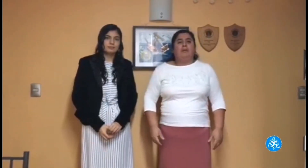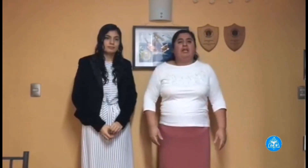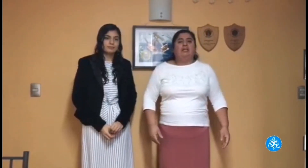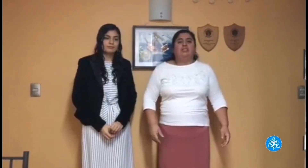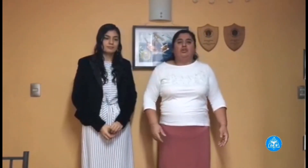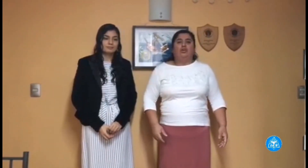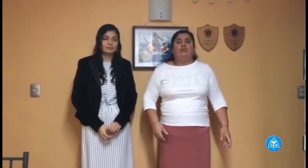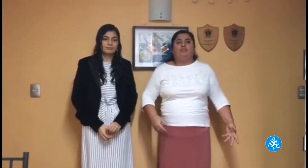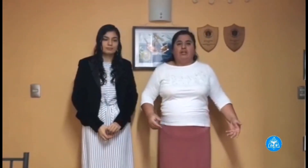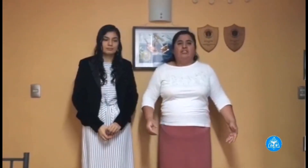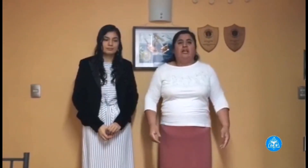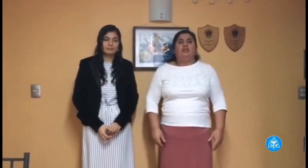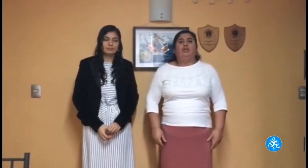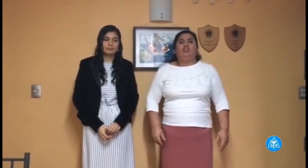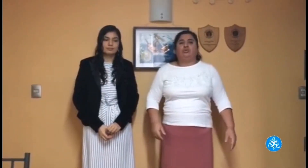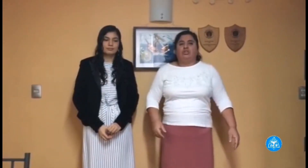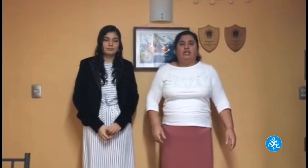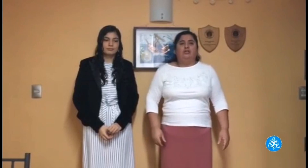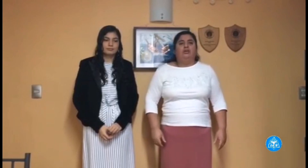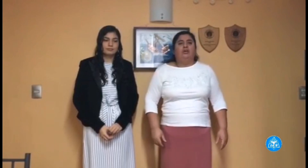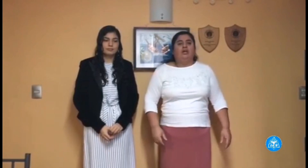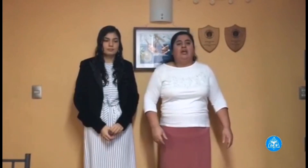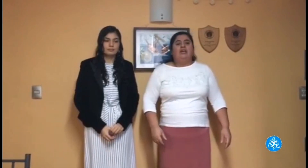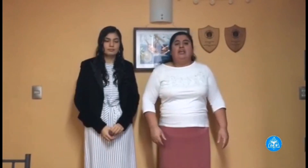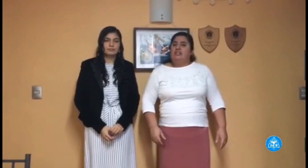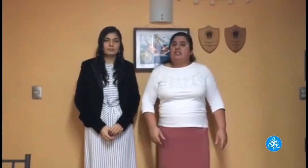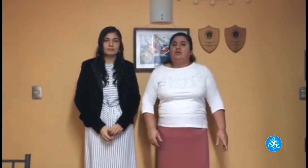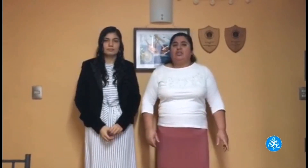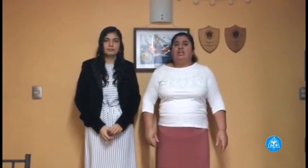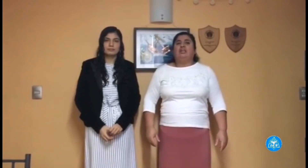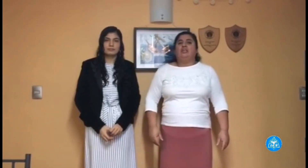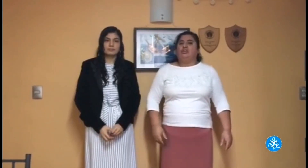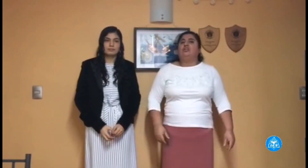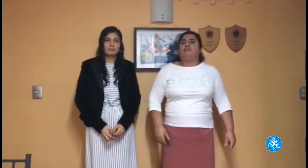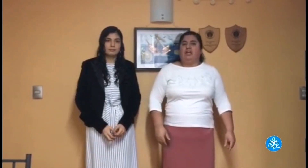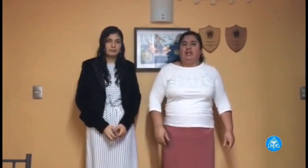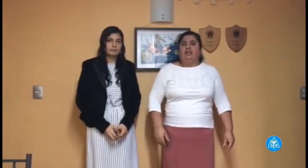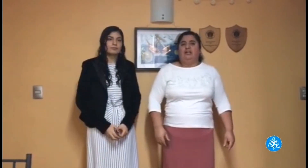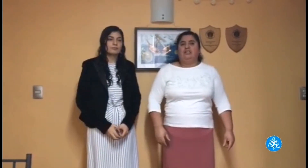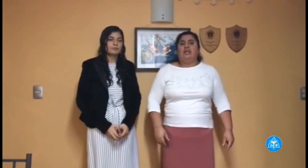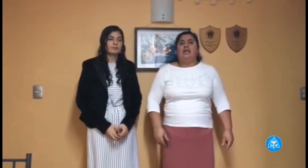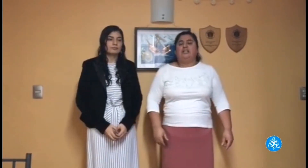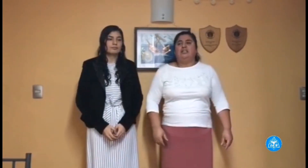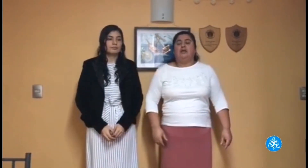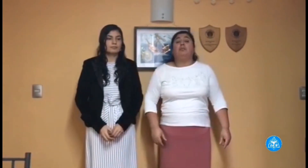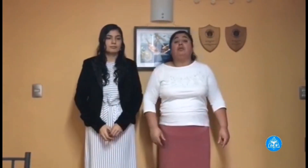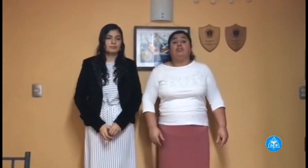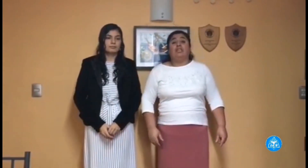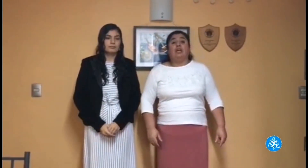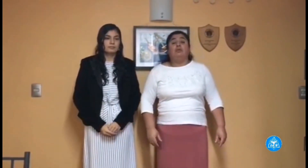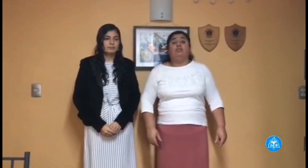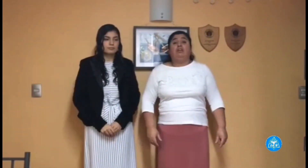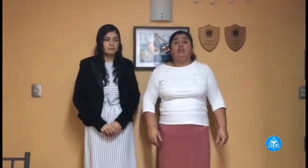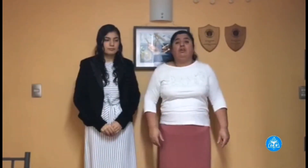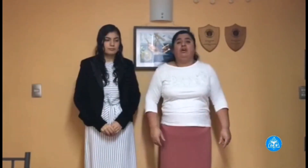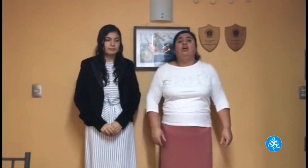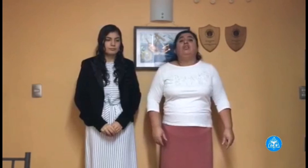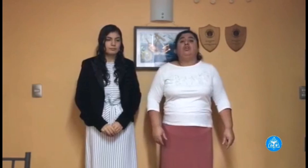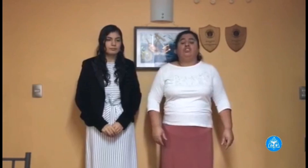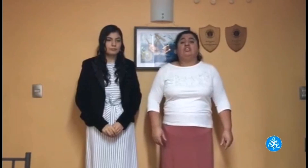para que el Señor nos dé fuerza, nos dé sustento. Y decirle a ustedes que Dios es fiel. Quizá en este tiempo difícil que hemos vivido, Dios ha